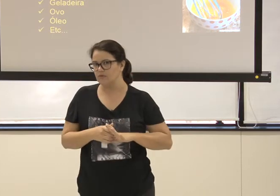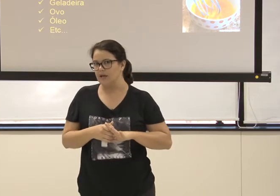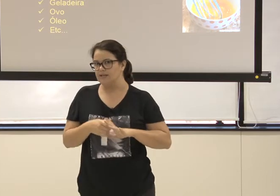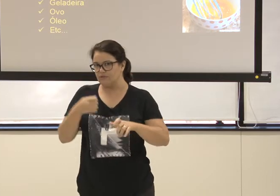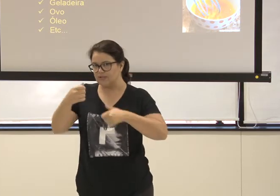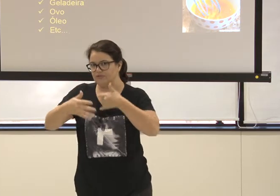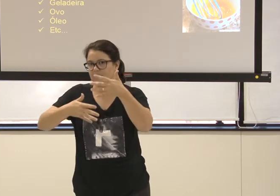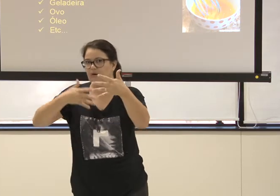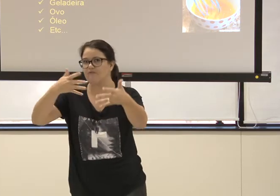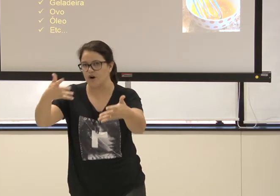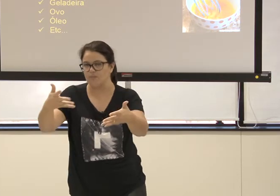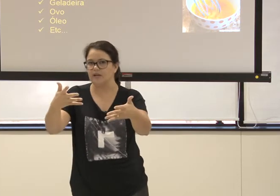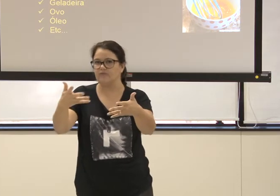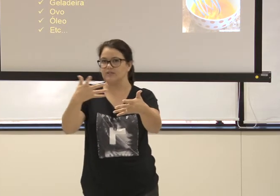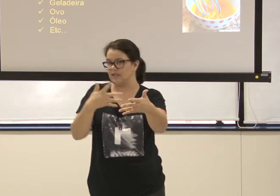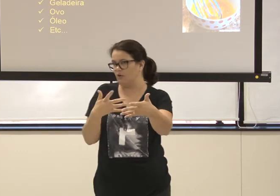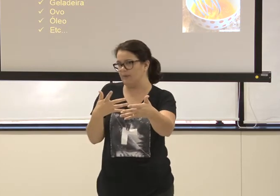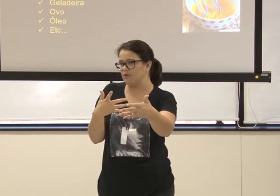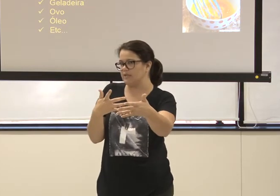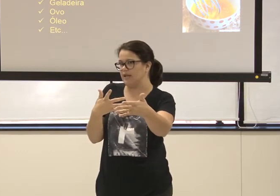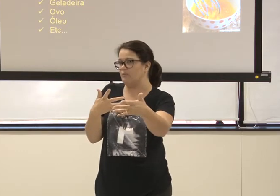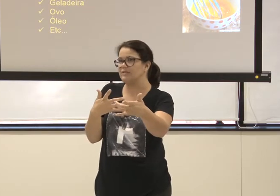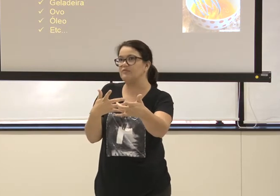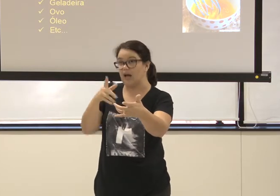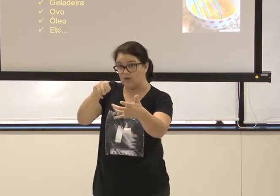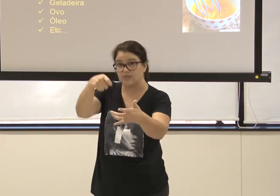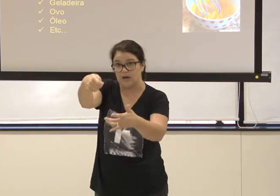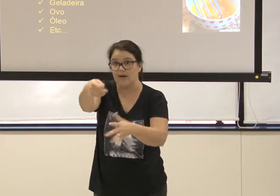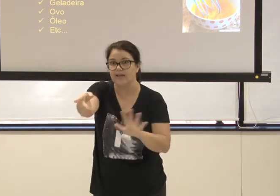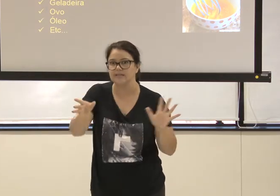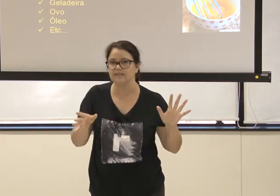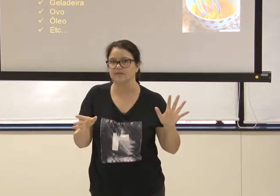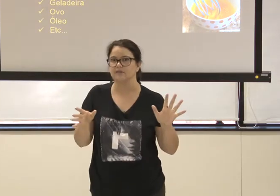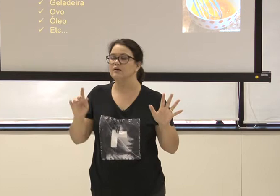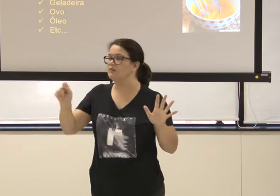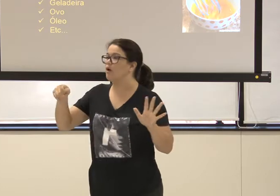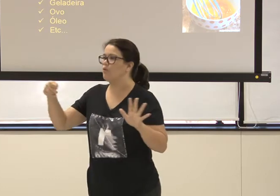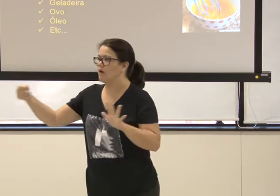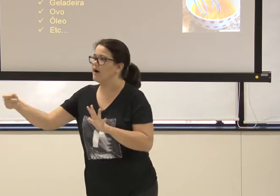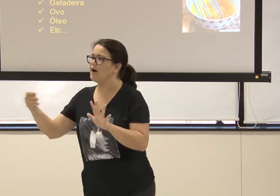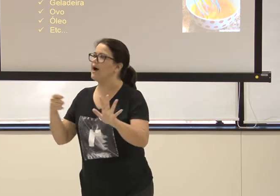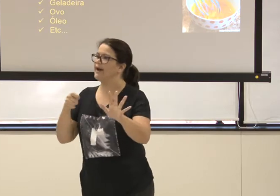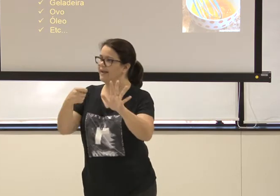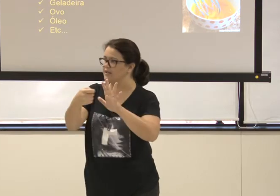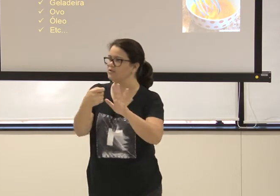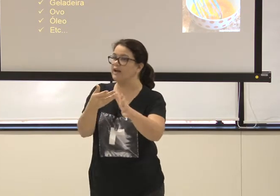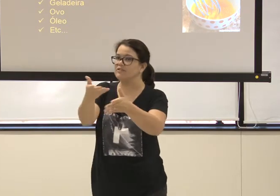Se você fizer uma forma que você não lembra o sinal, mas ele falar, o sinal é esse. Não, é isso. Aí você